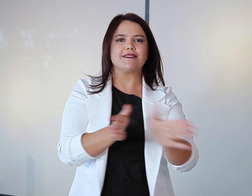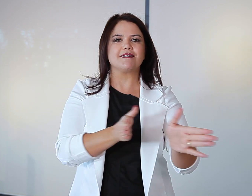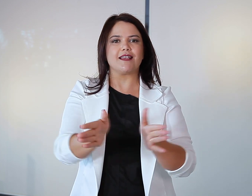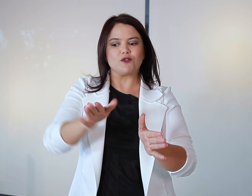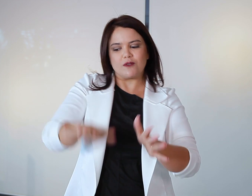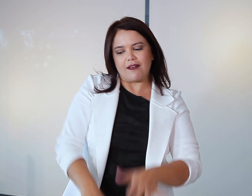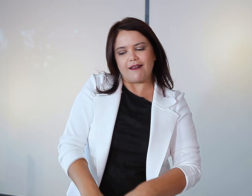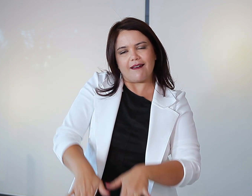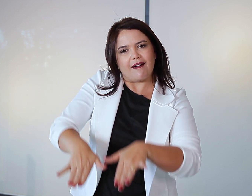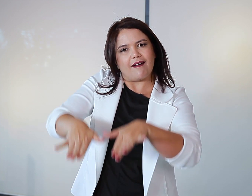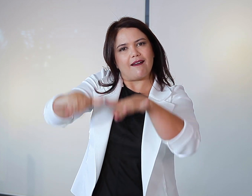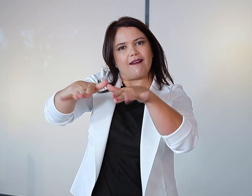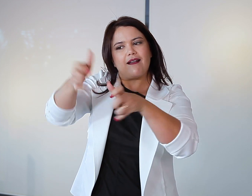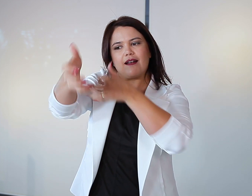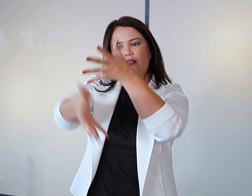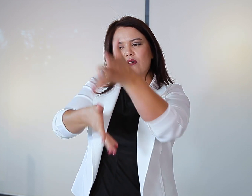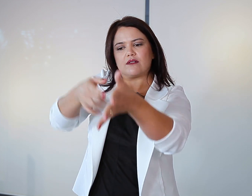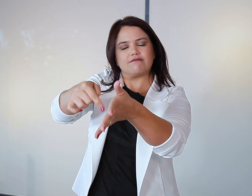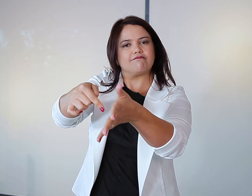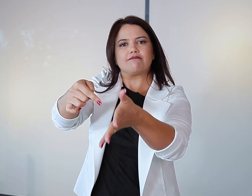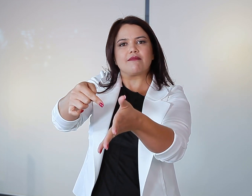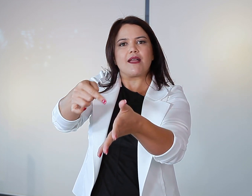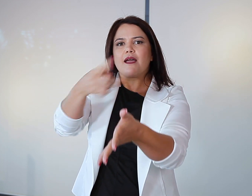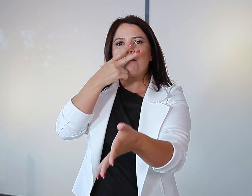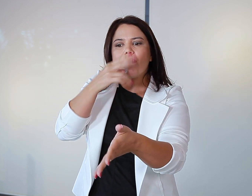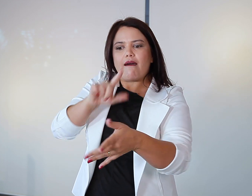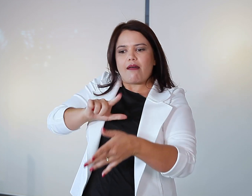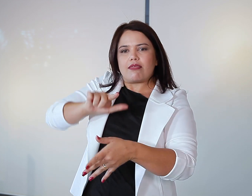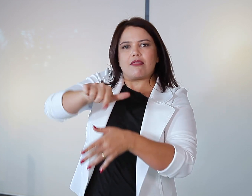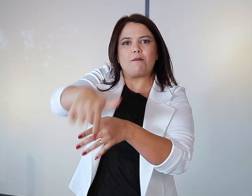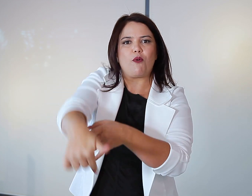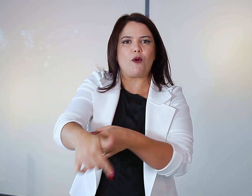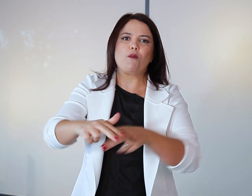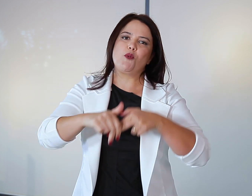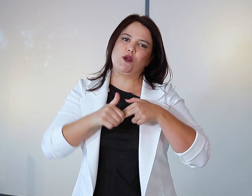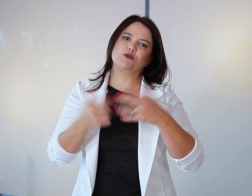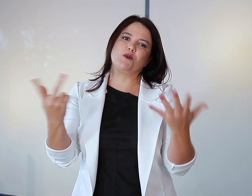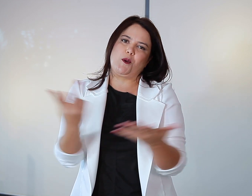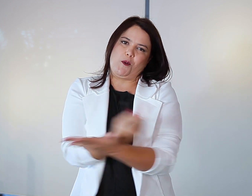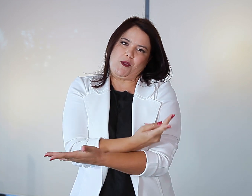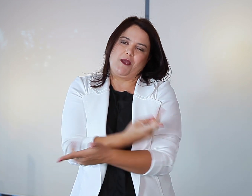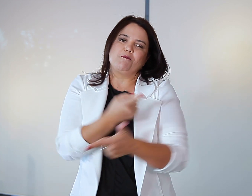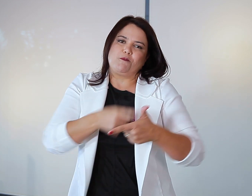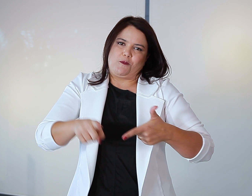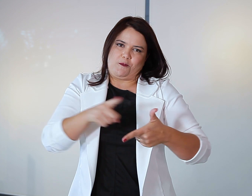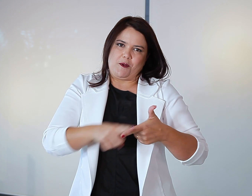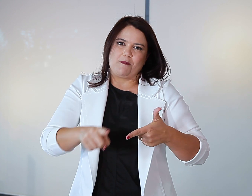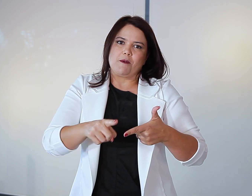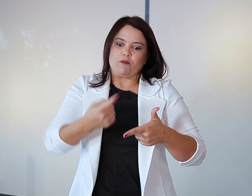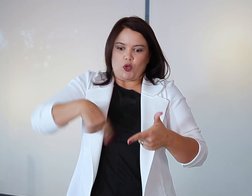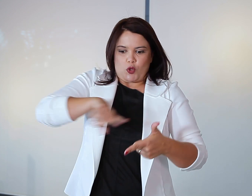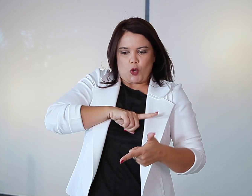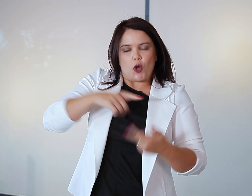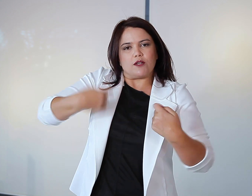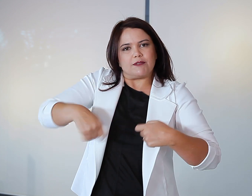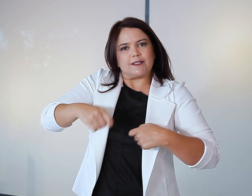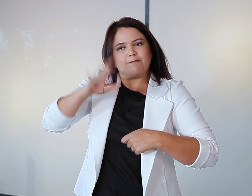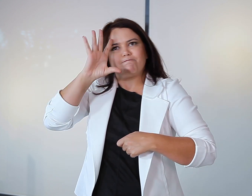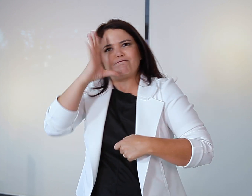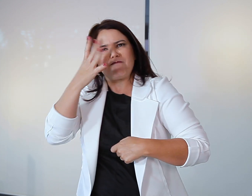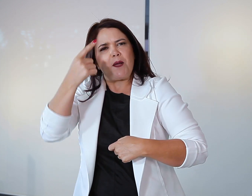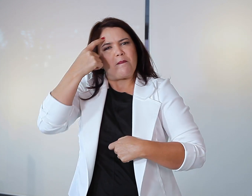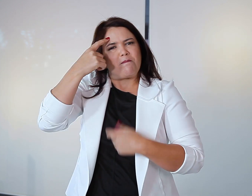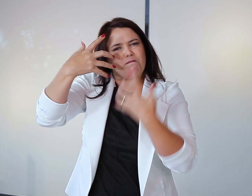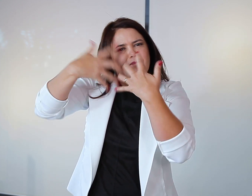consciência da importância que é a língua de sinais, inclusive para que evite qualquer tipo de problema no desenvolvimento